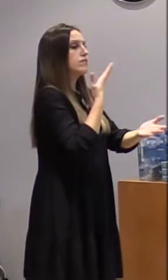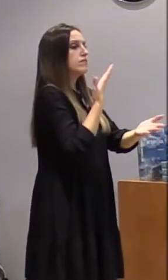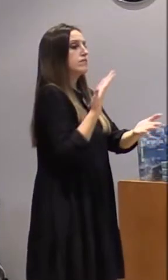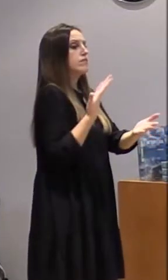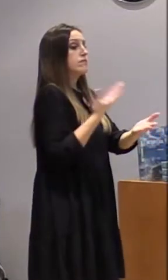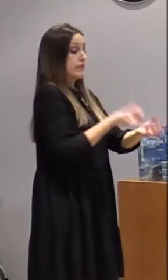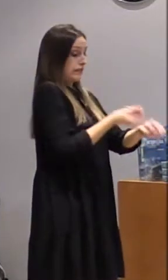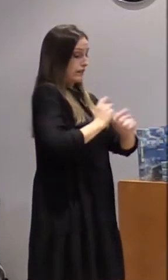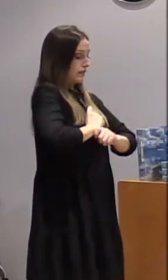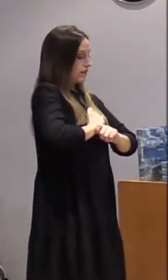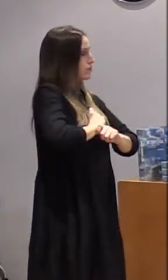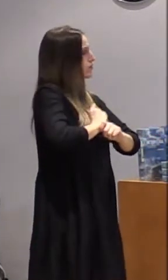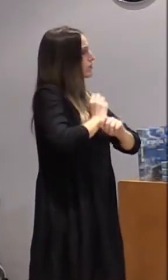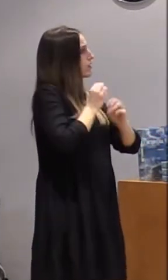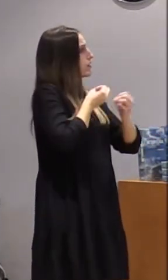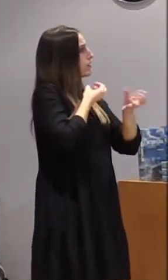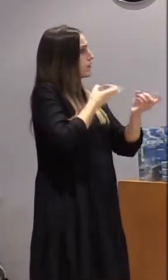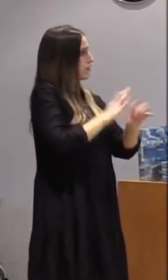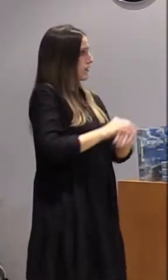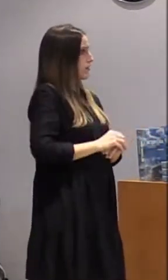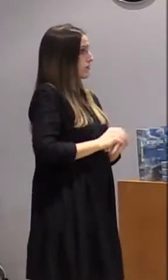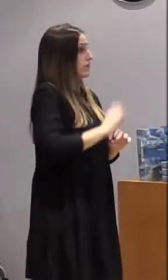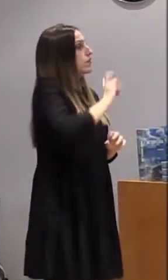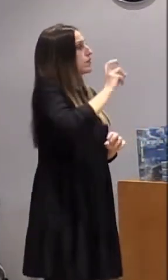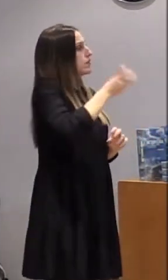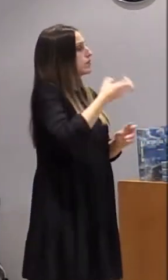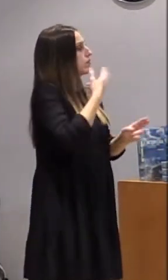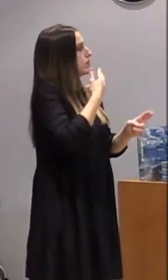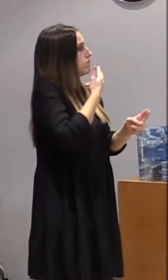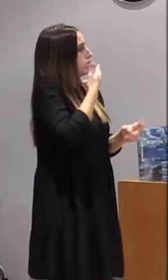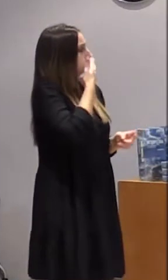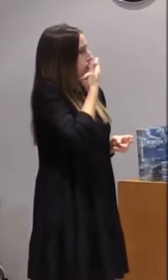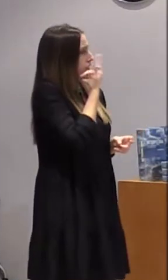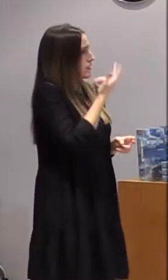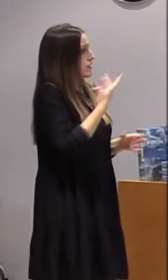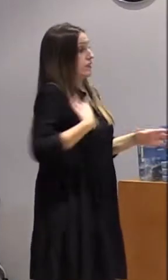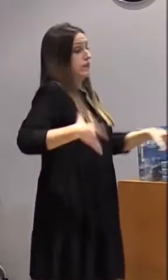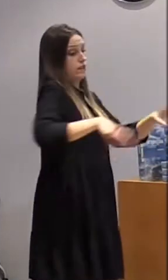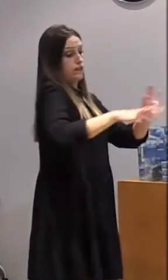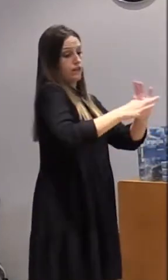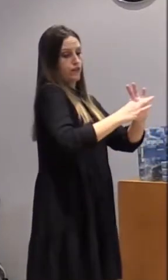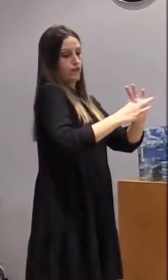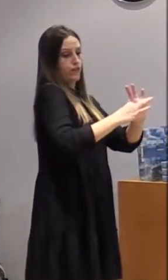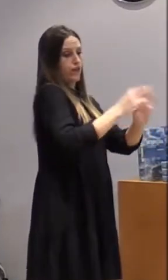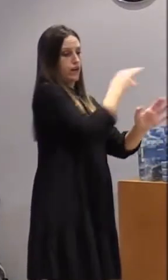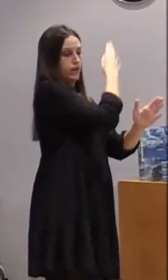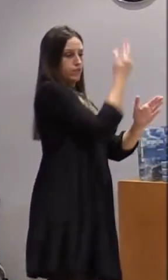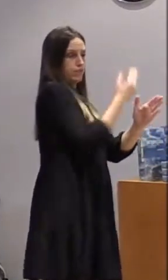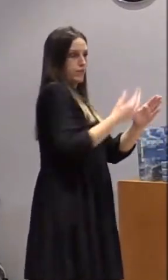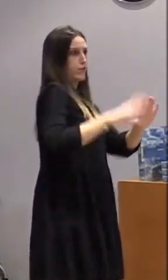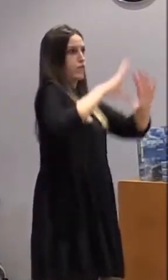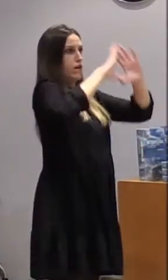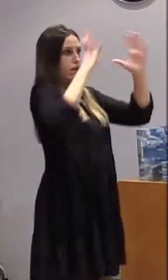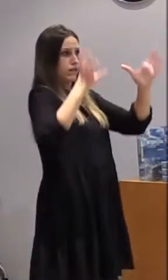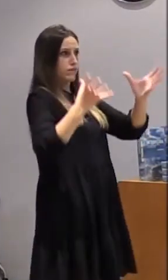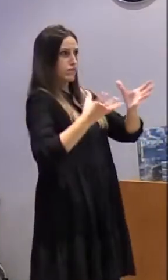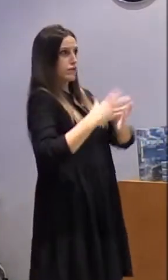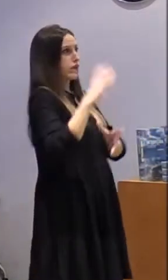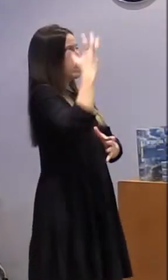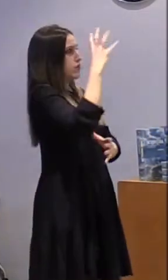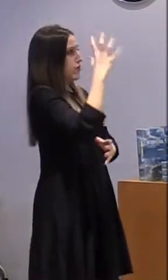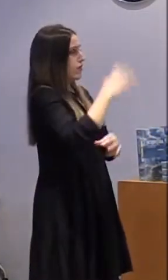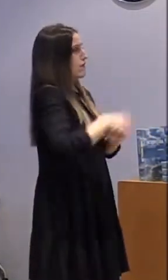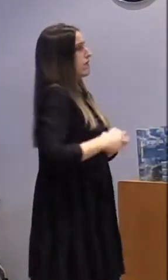interesante información, que es otra de las cosas interesantes de relacionar pintura y atmósfera, meteorología, clima.